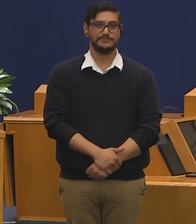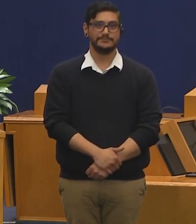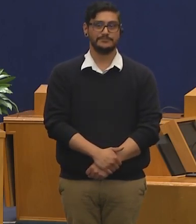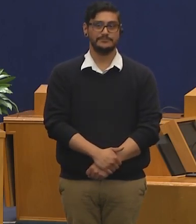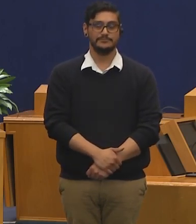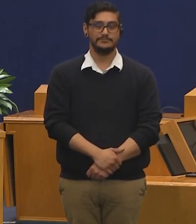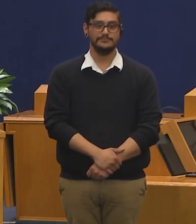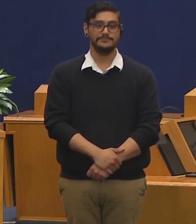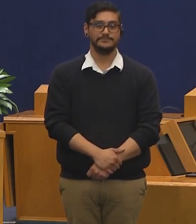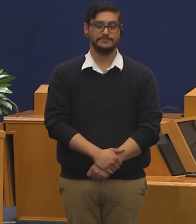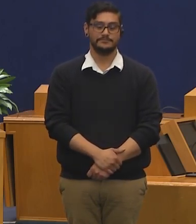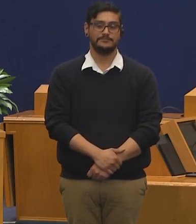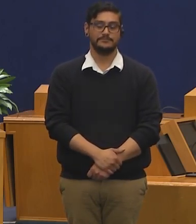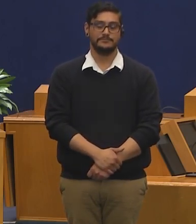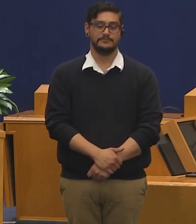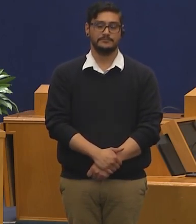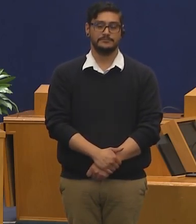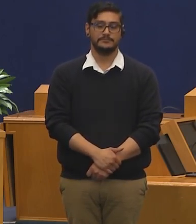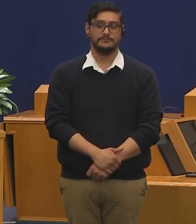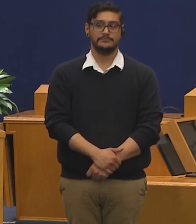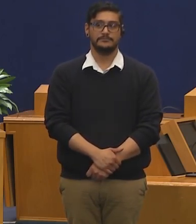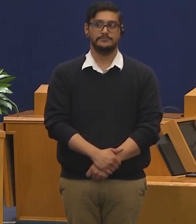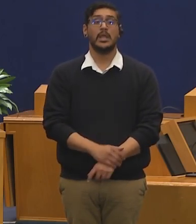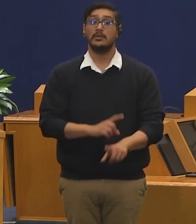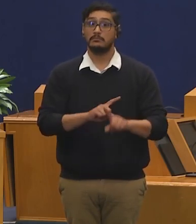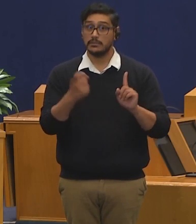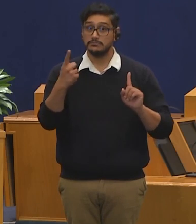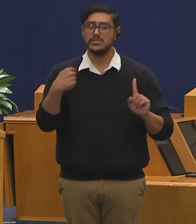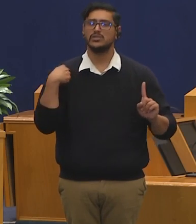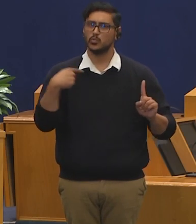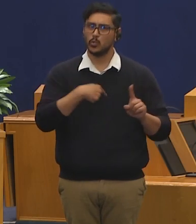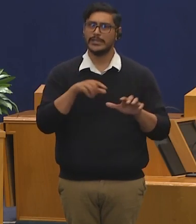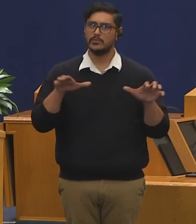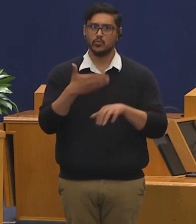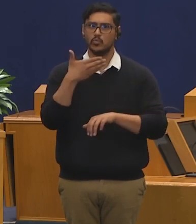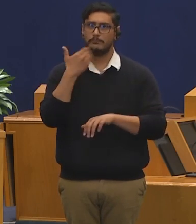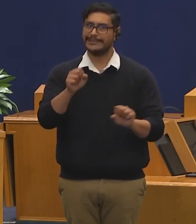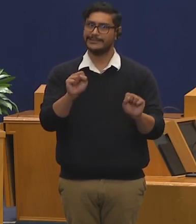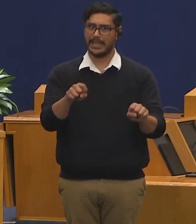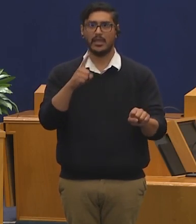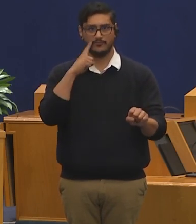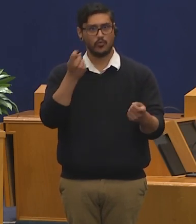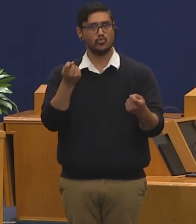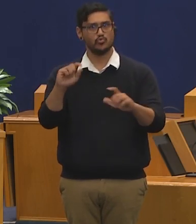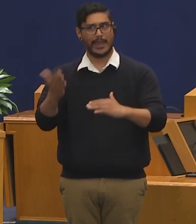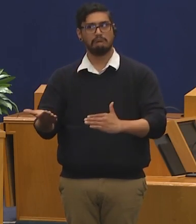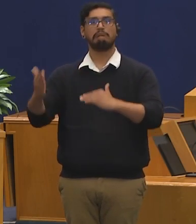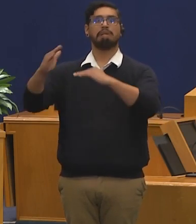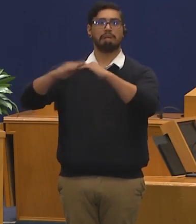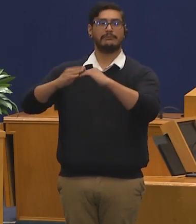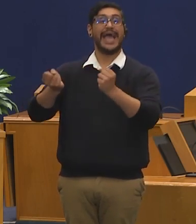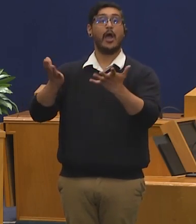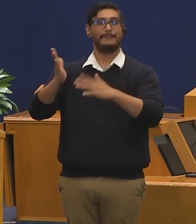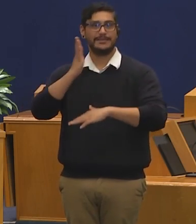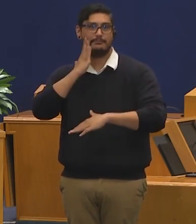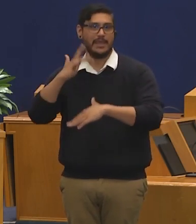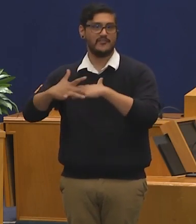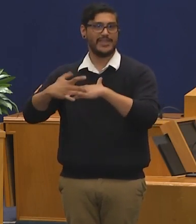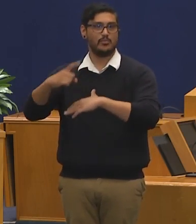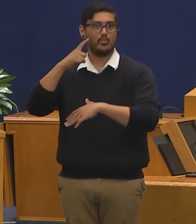hemos hecho muchos esfuerzos en curso para aumentar la capacidad de cama de cuidado intensivo.